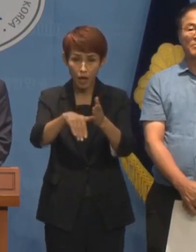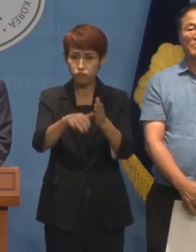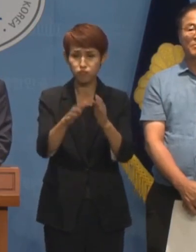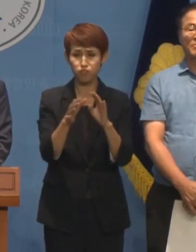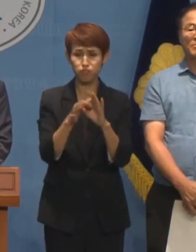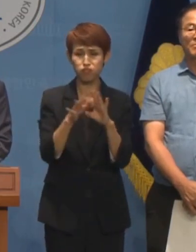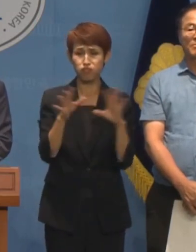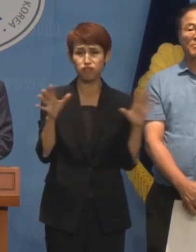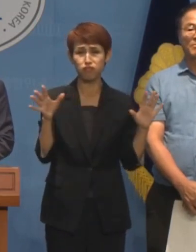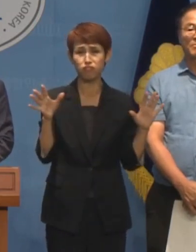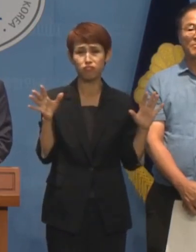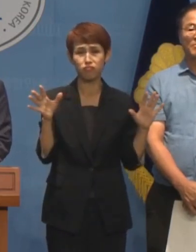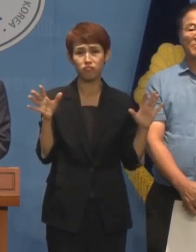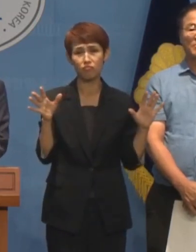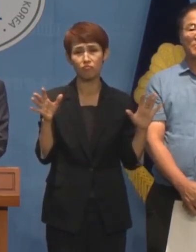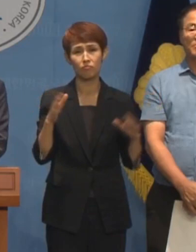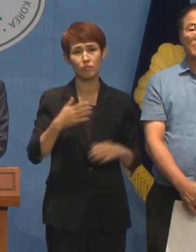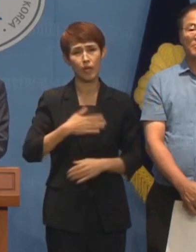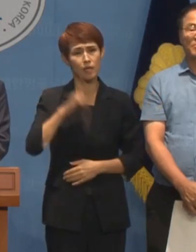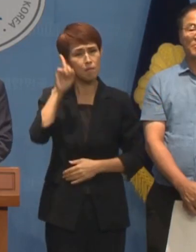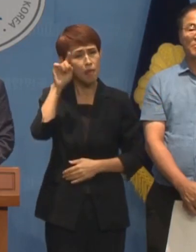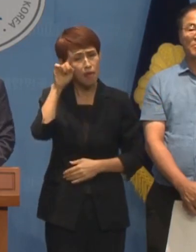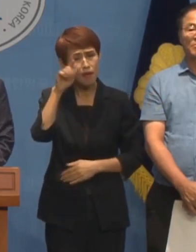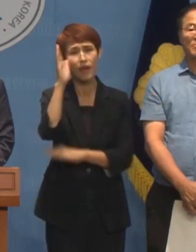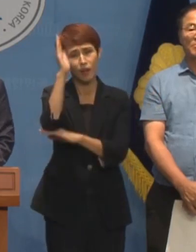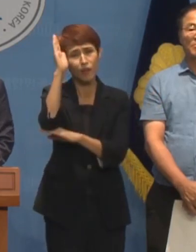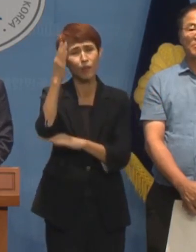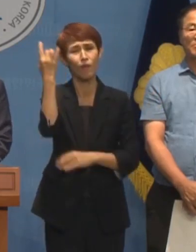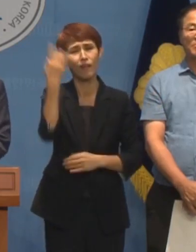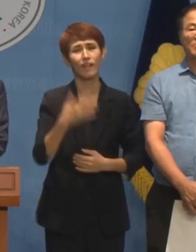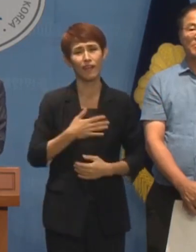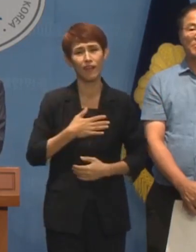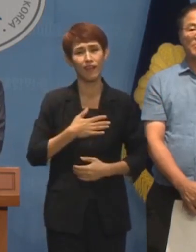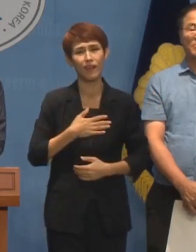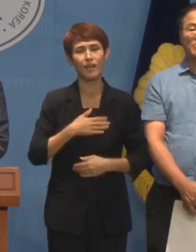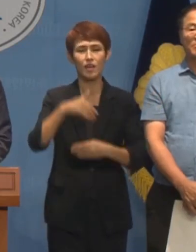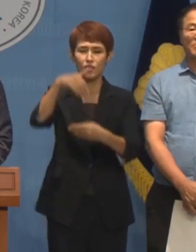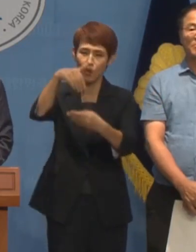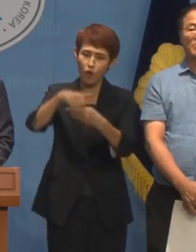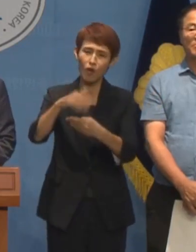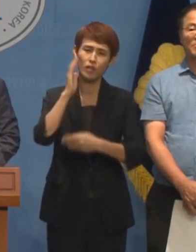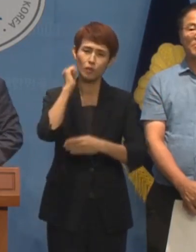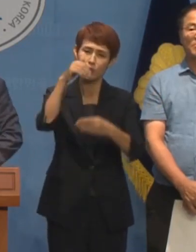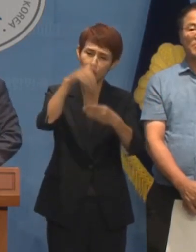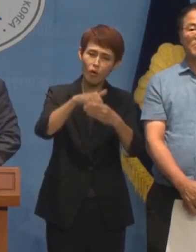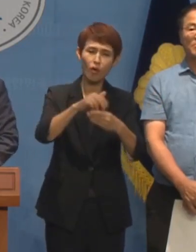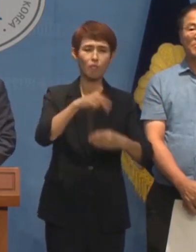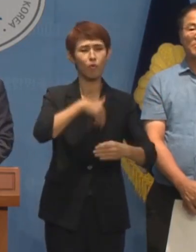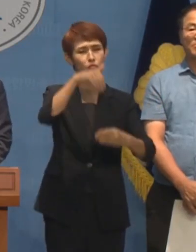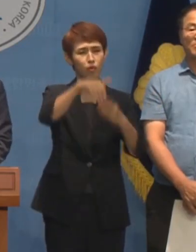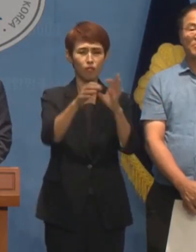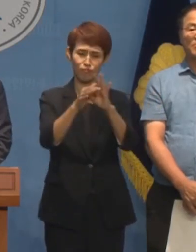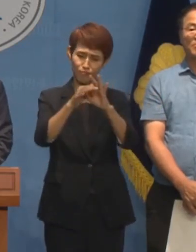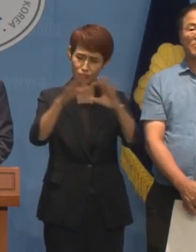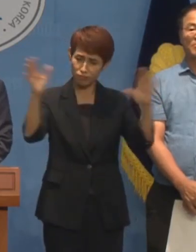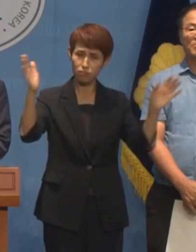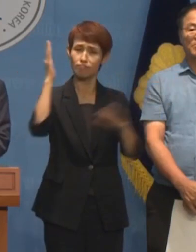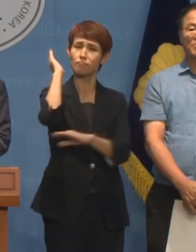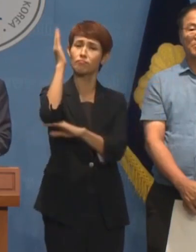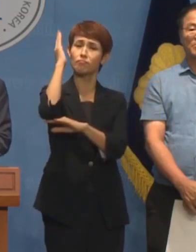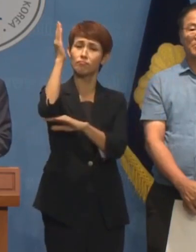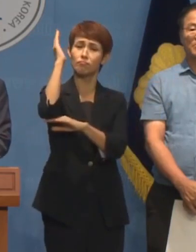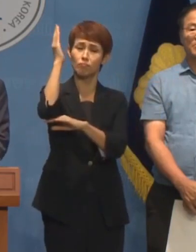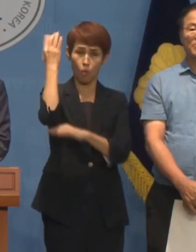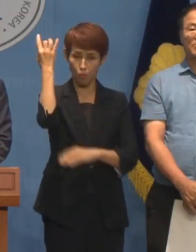없었습니다. 저는 1년 365일 지자체 선거든 대선이든 총선이든 그런 거하고 무관하게